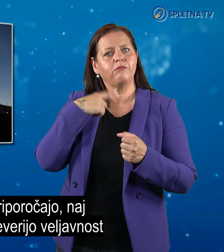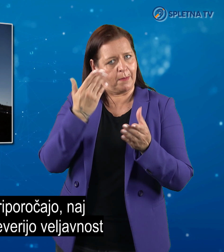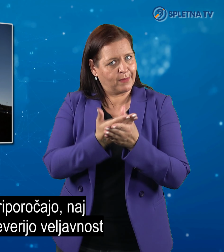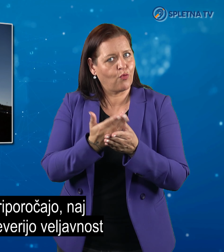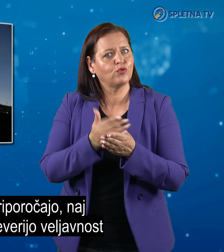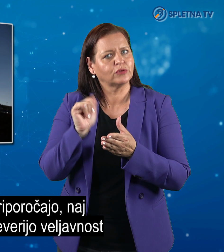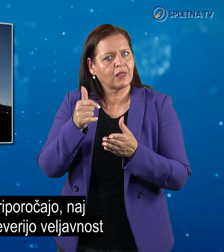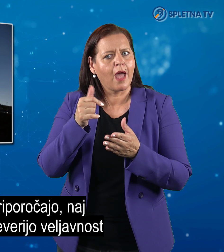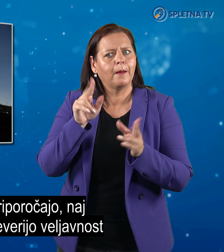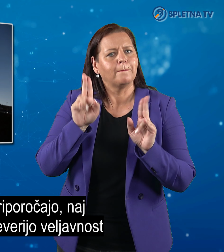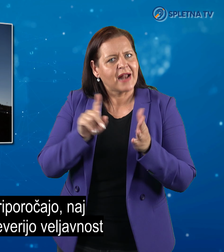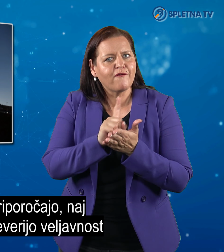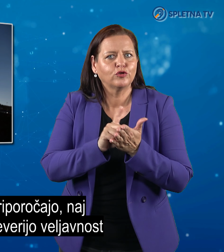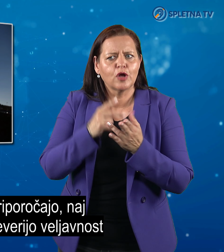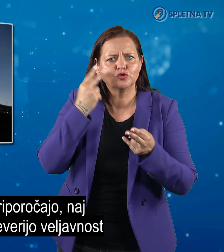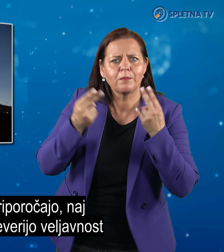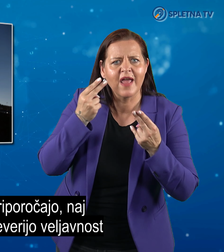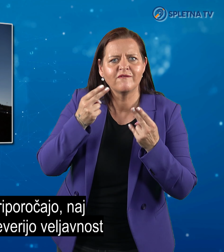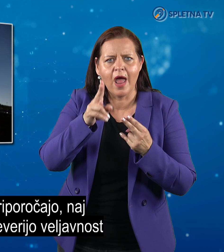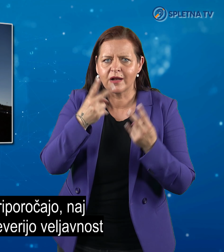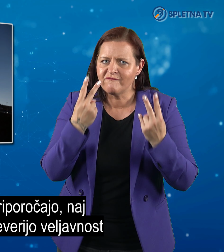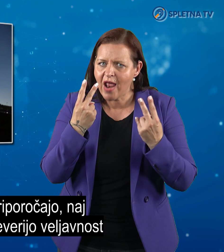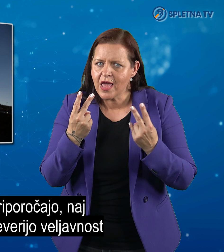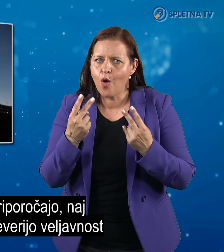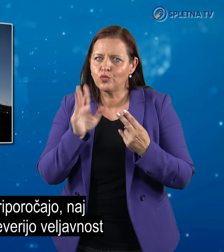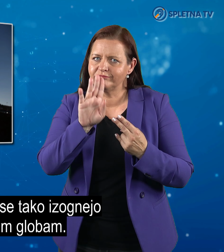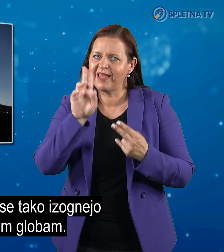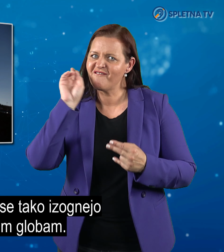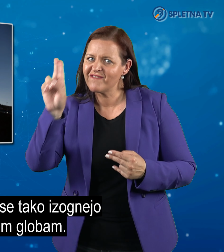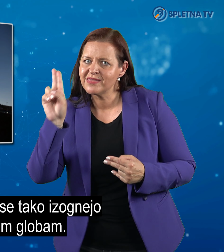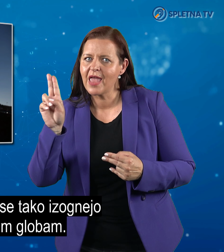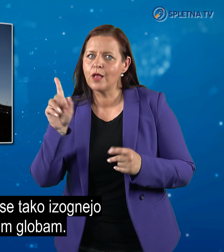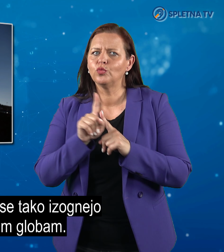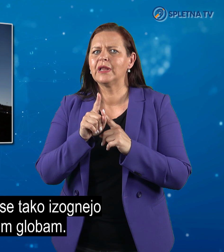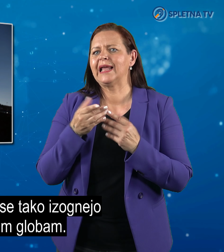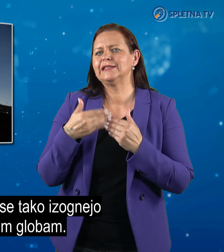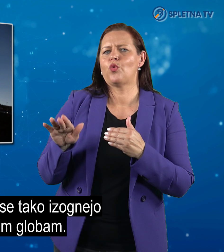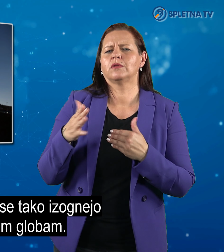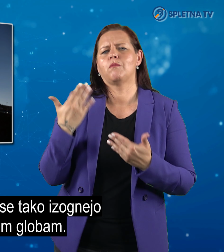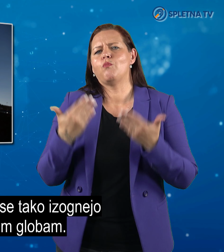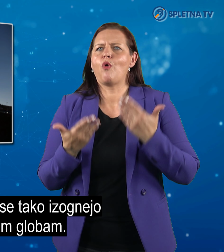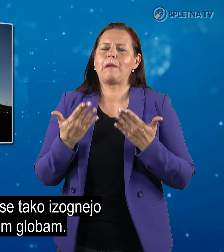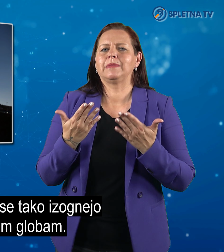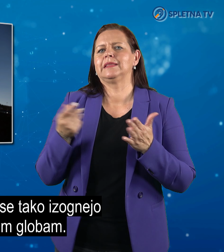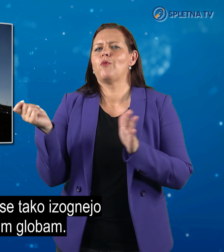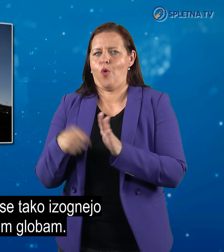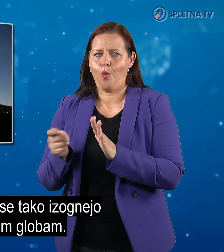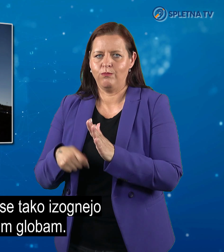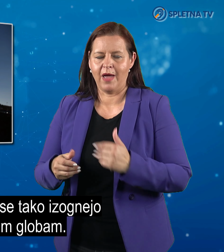Voznikom priporočajo, naj pravočasno preverijo veljavnost svojih vinjet in se tako izognejo morebitnim